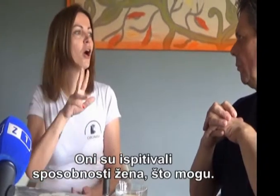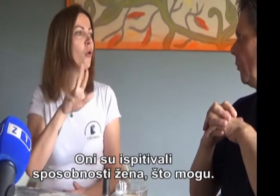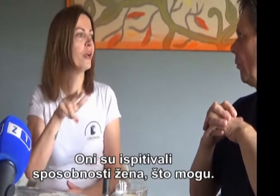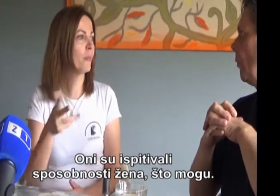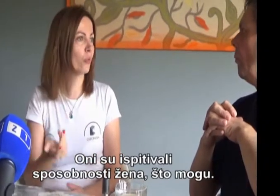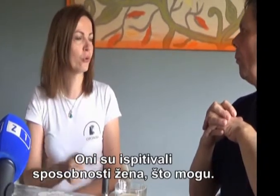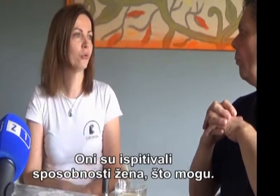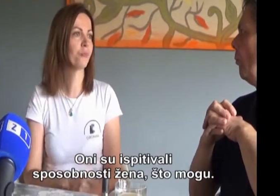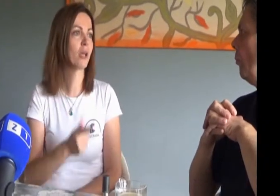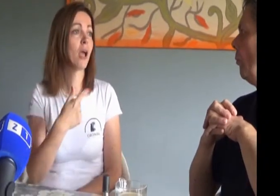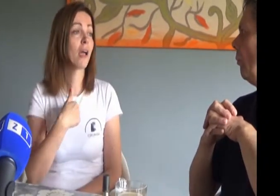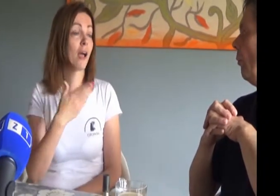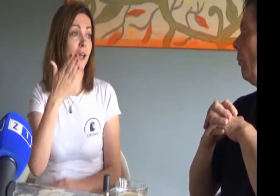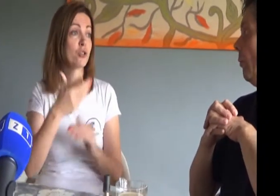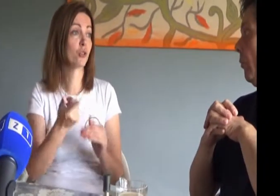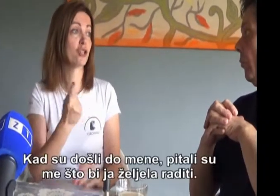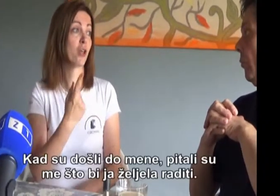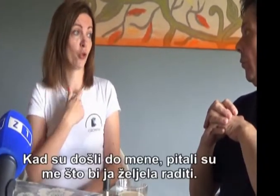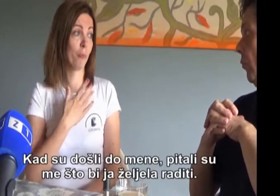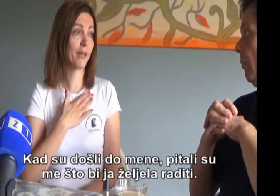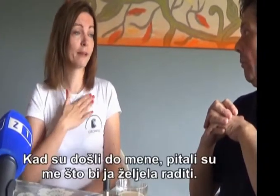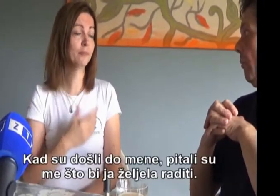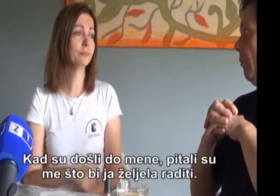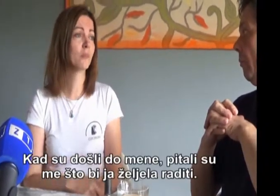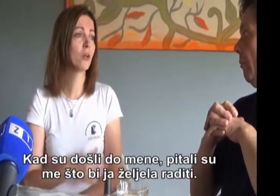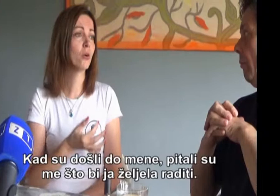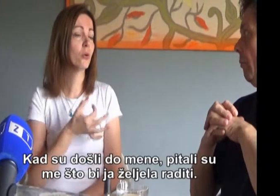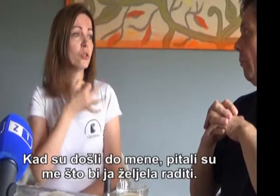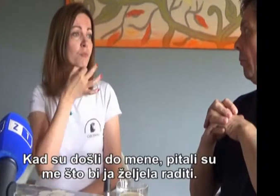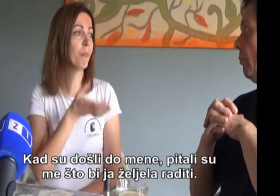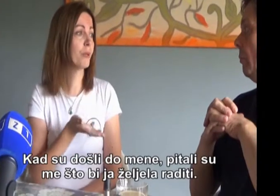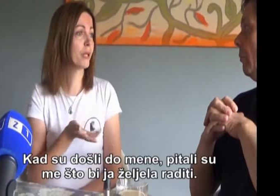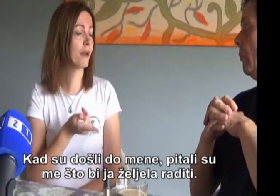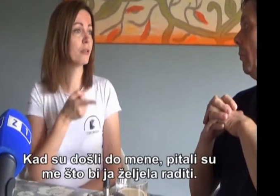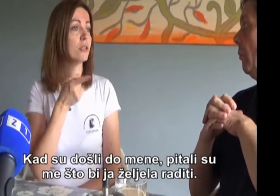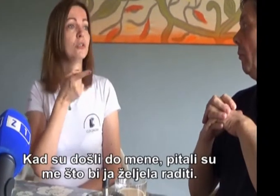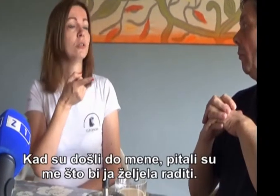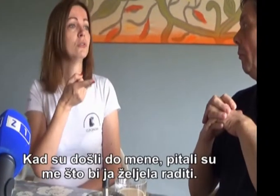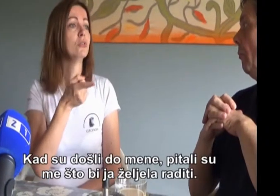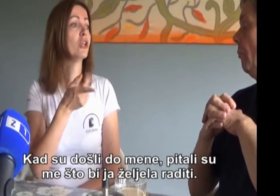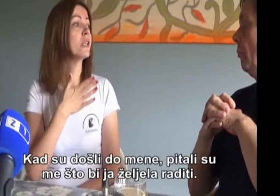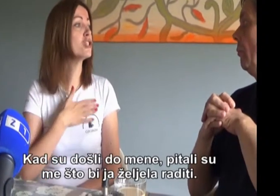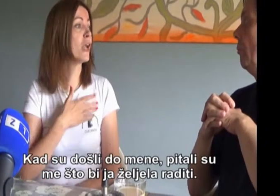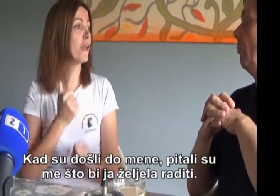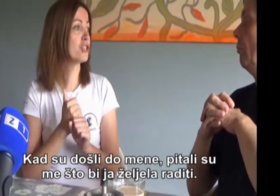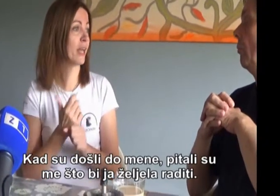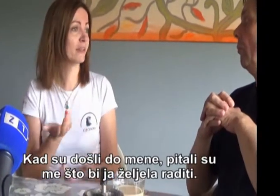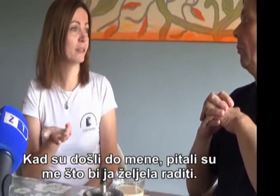šta one mogu. Kad su došli do mene, oni su me pitali što ti želiš